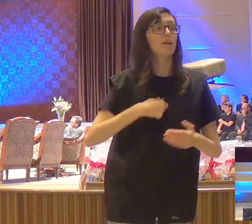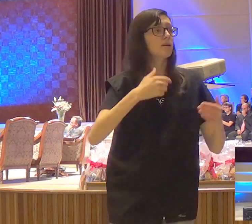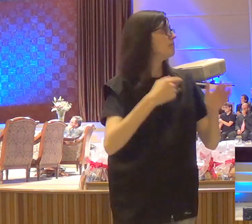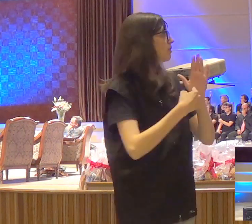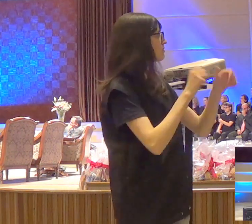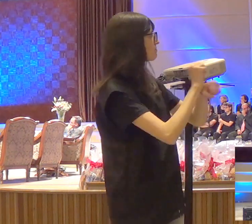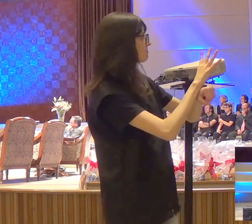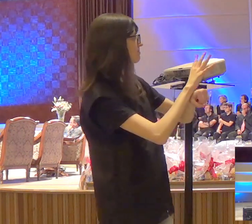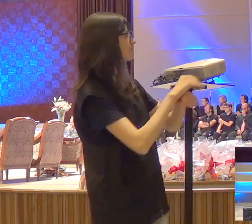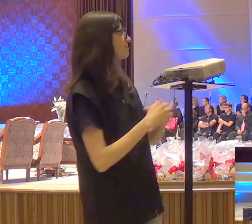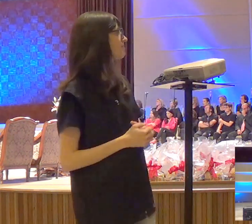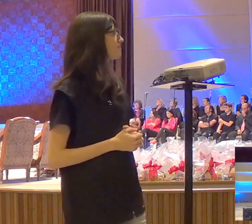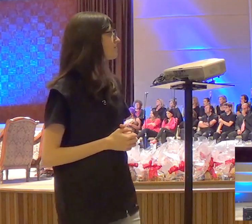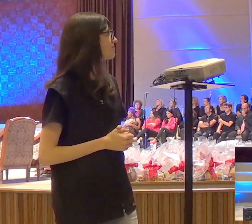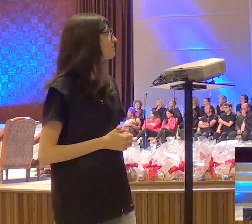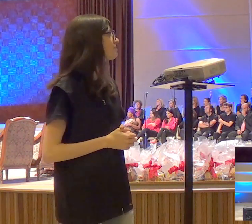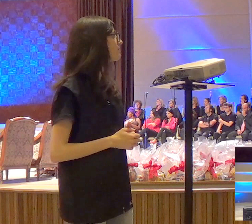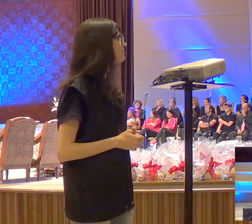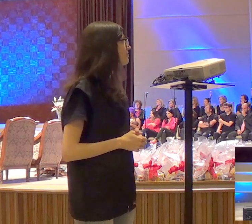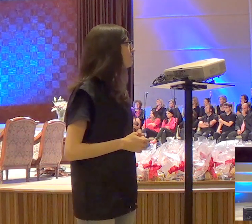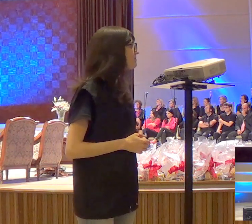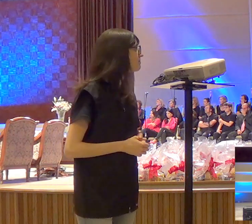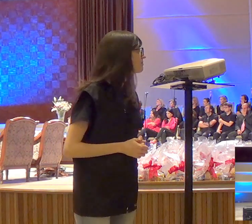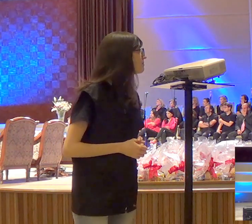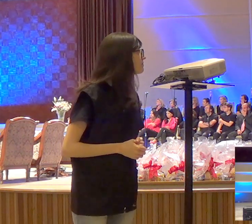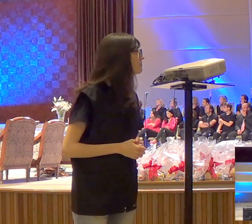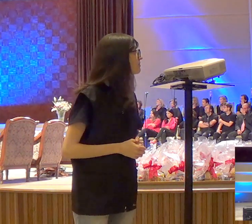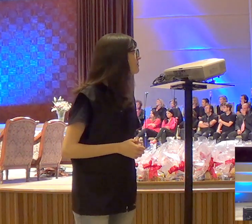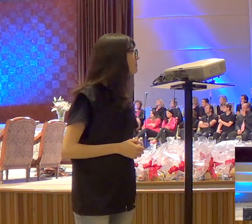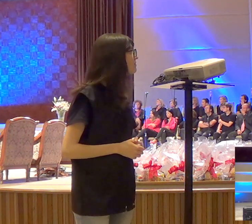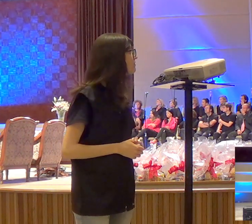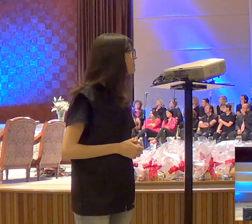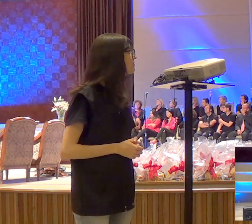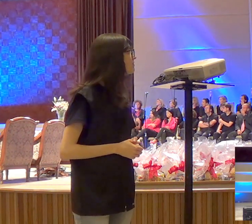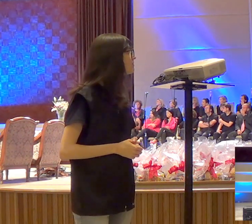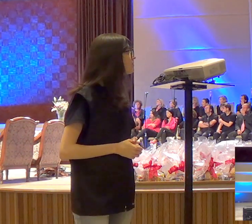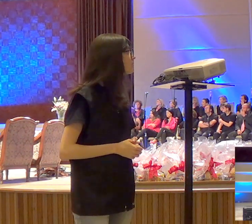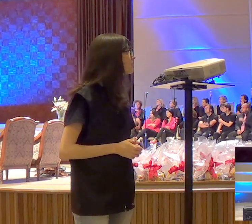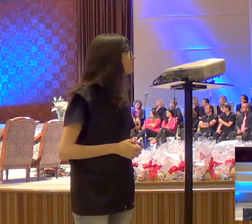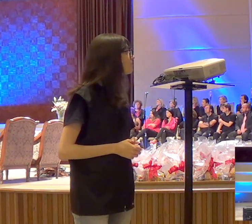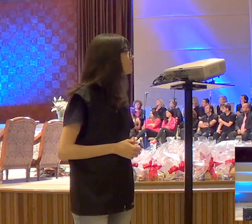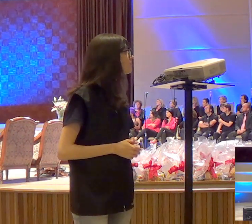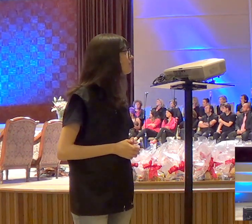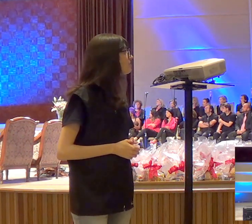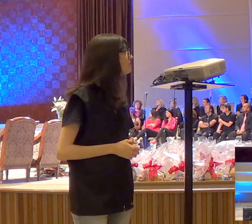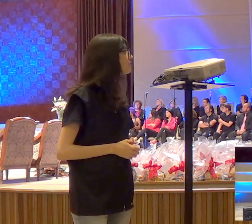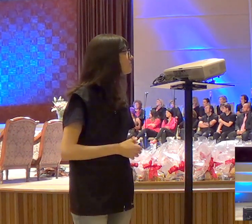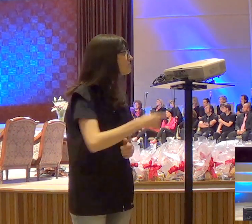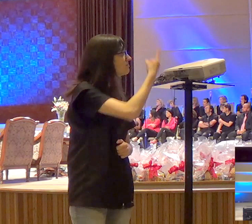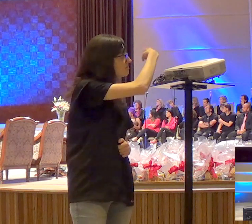slide. The one with all the prison pictures. Com as fotos das o próximo. There we go.